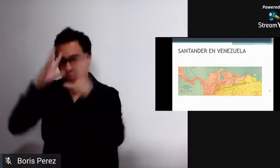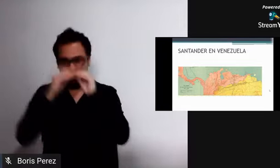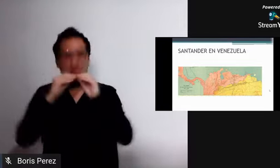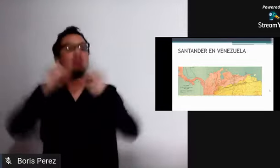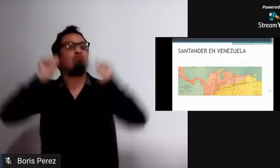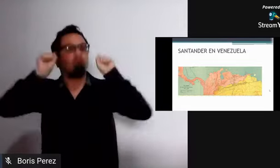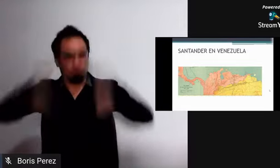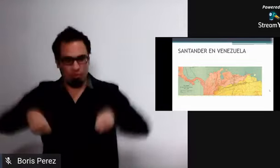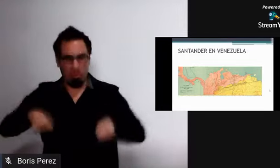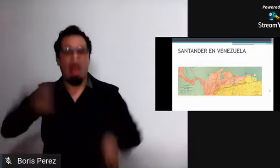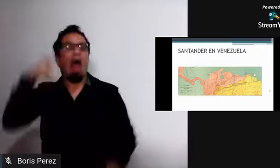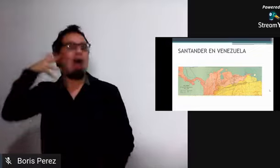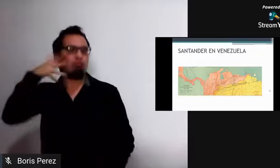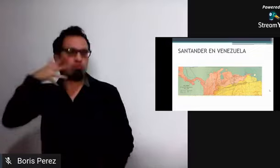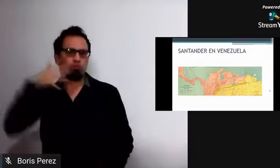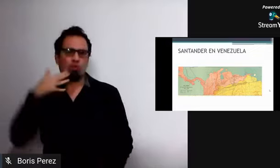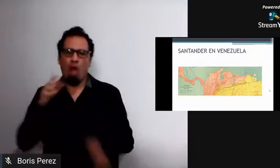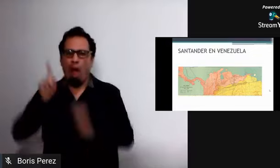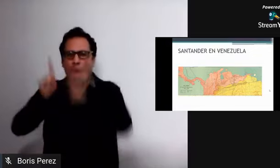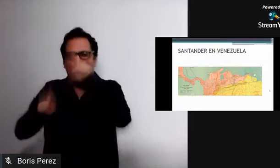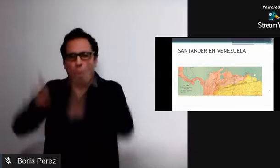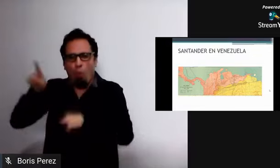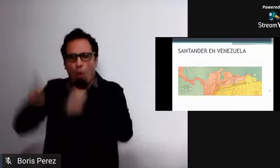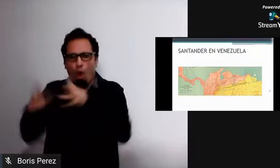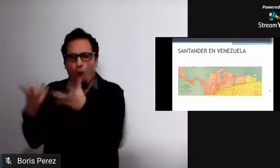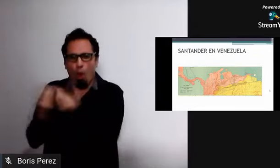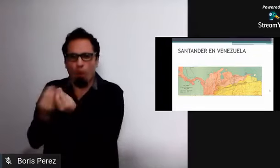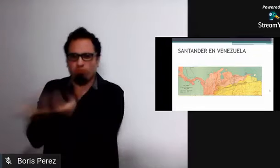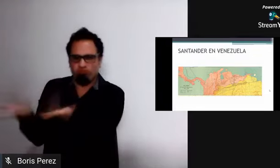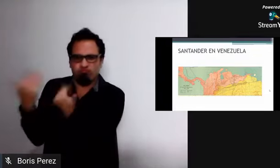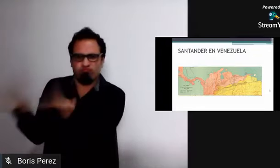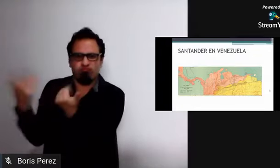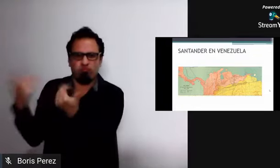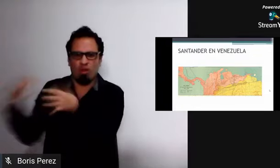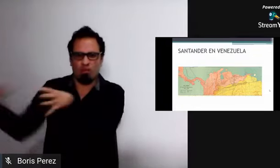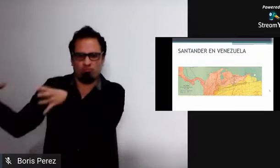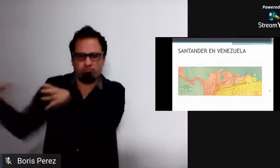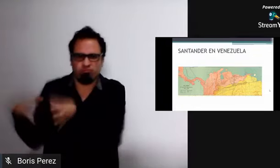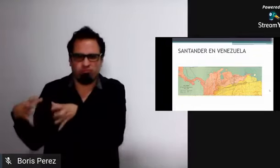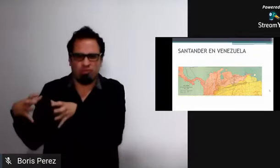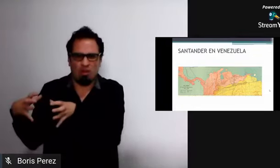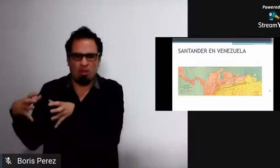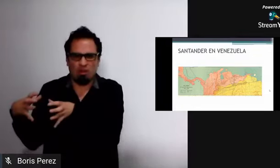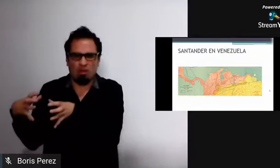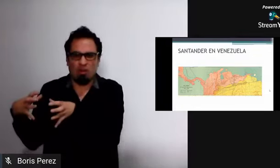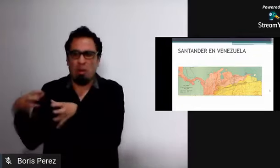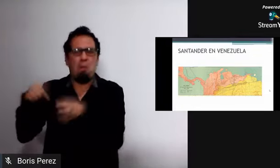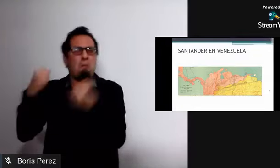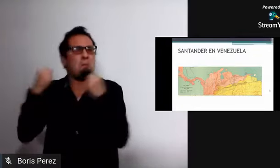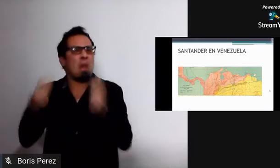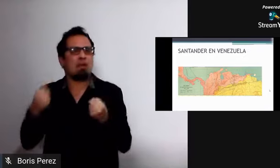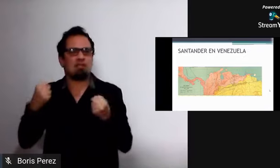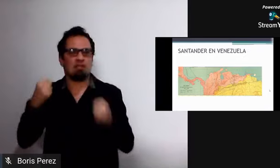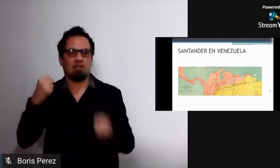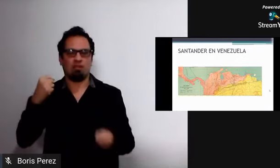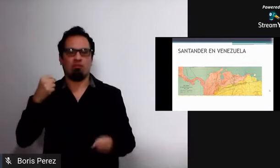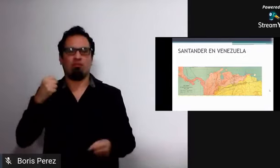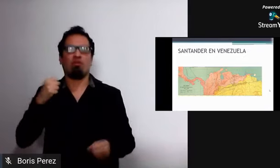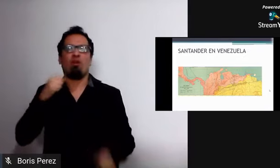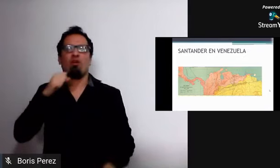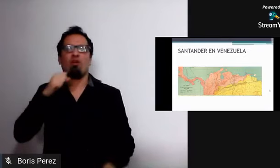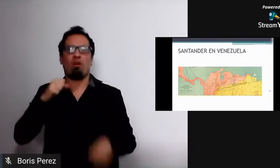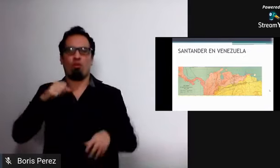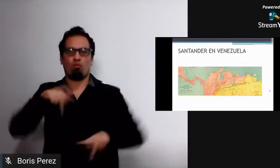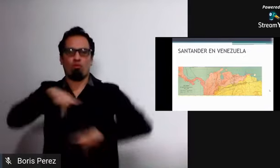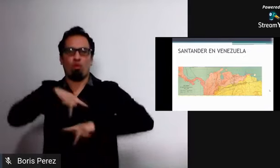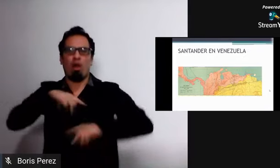para contar con el respaldo del ejército de Simón Bolívar, que se encontraba en Venezuela, y unificar fuerzas,